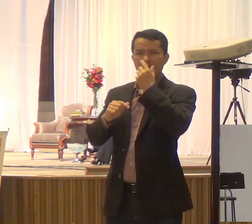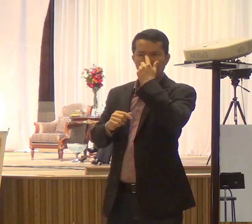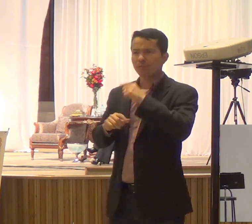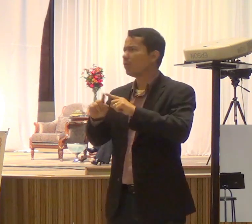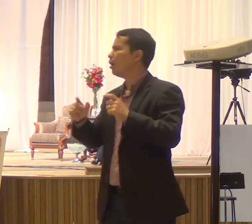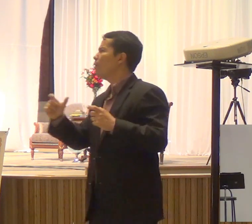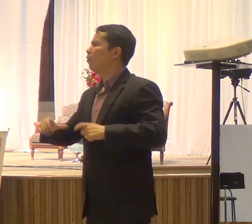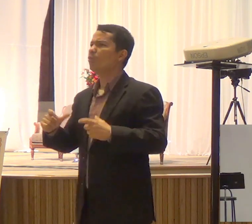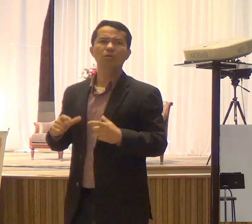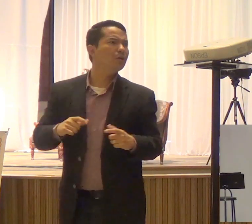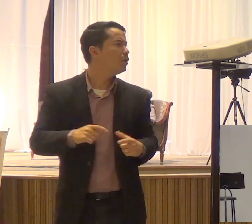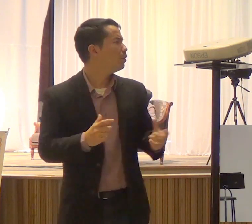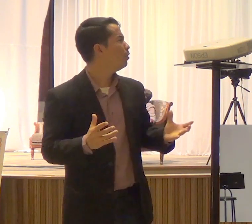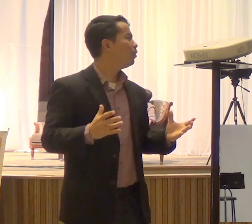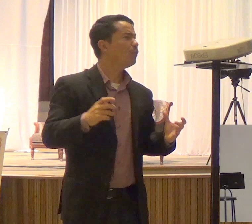o fulano?